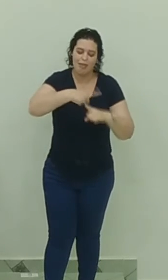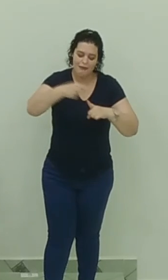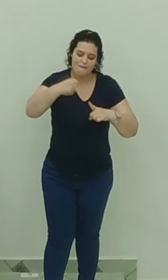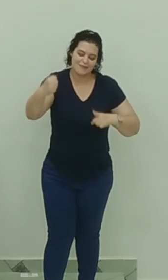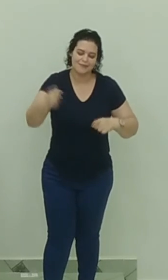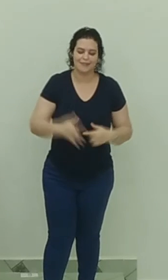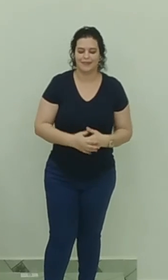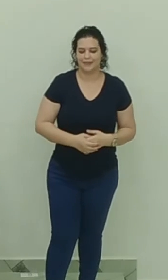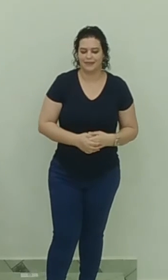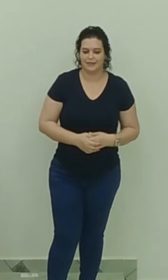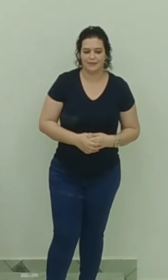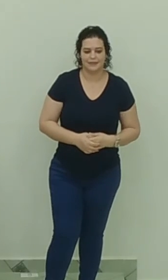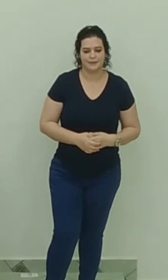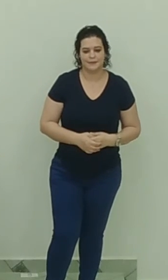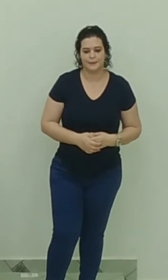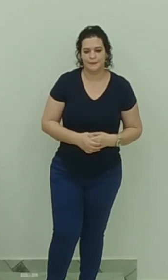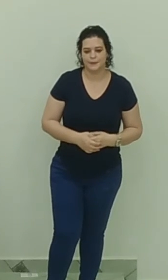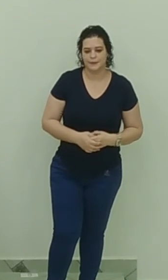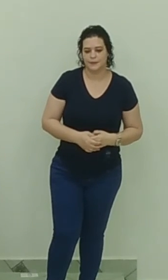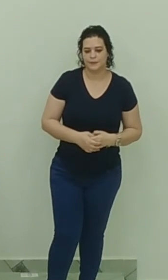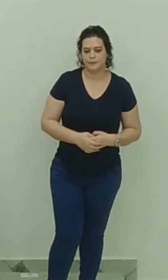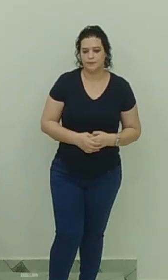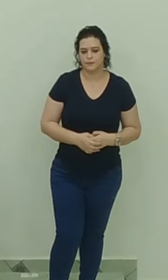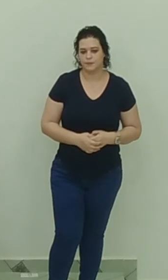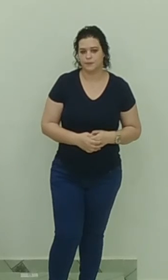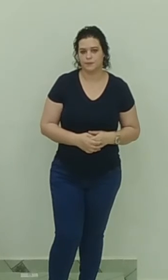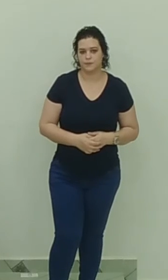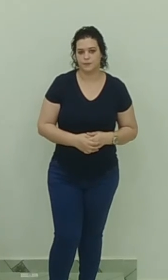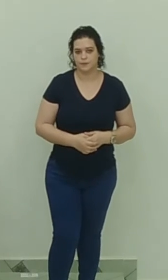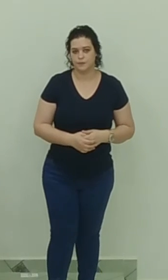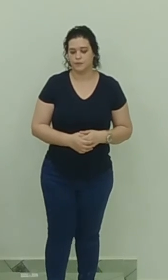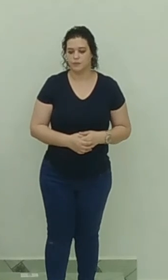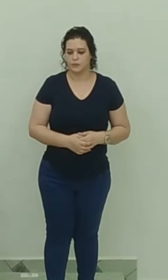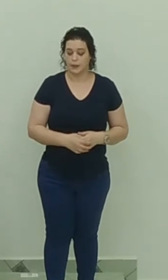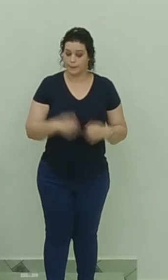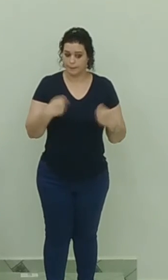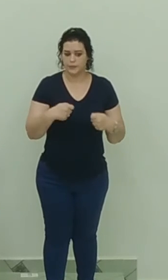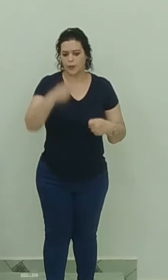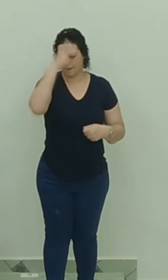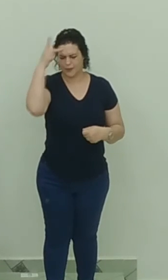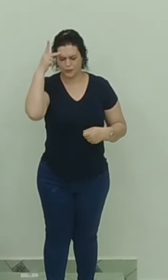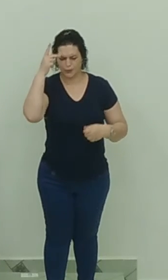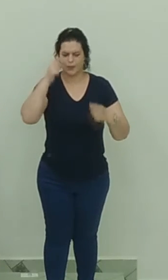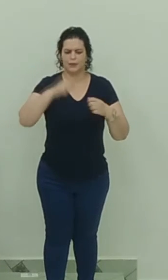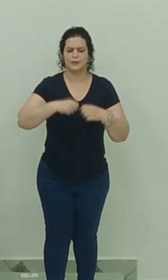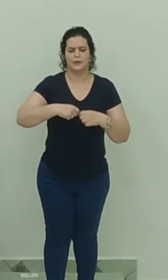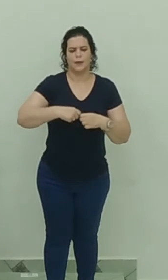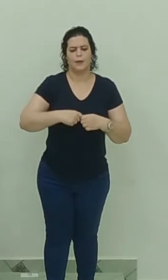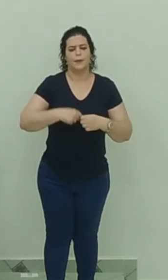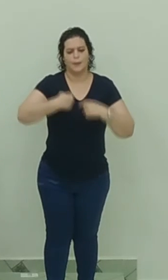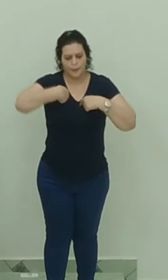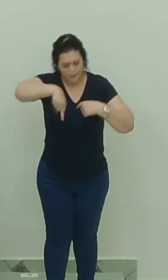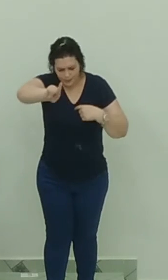alcançadas. Não é aquilo que você está pensando não, tá? Gente para ser alcançada, evangelizada, a obra de